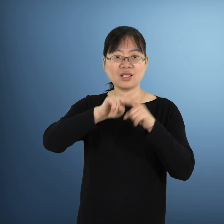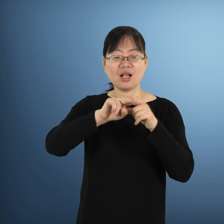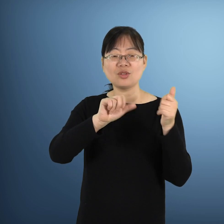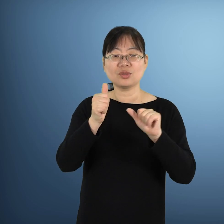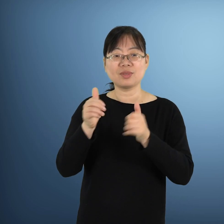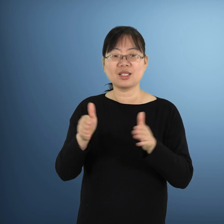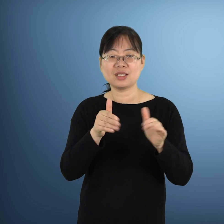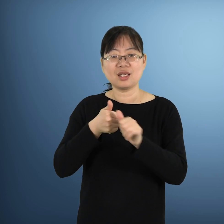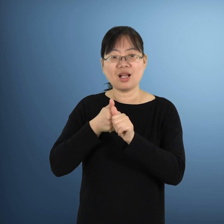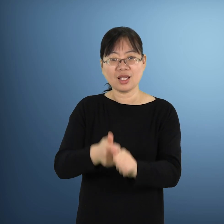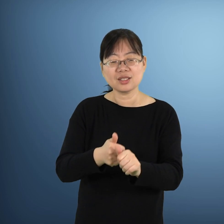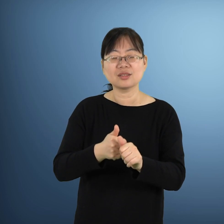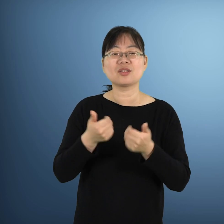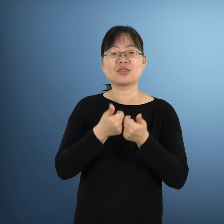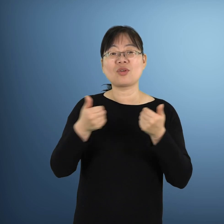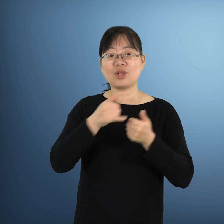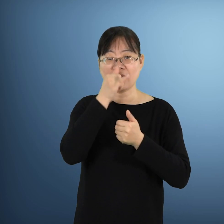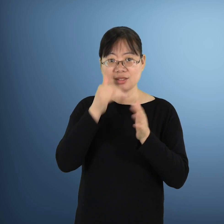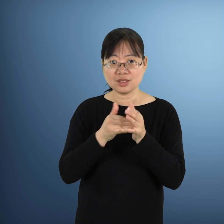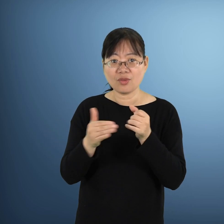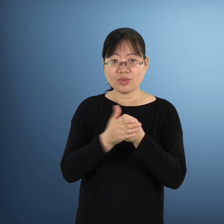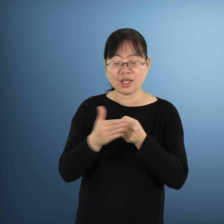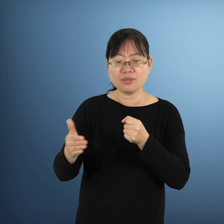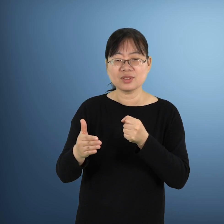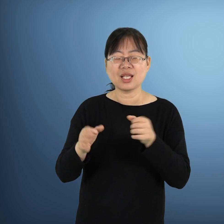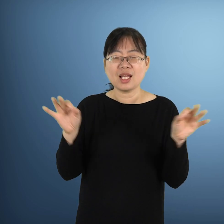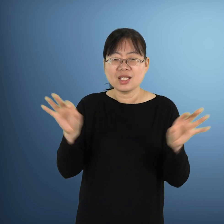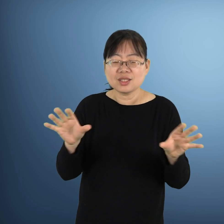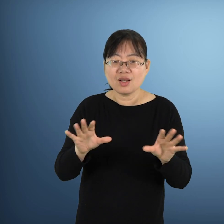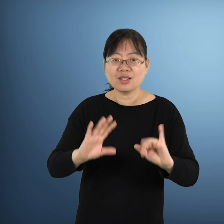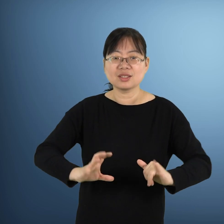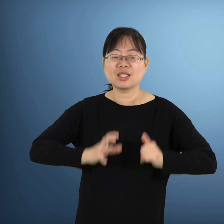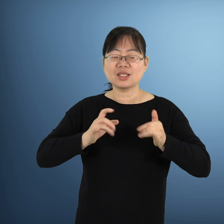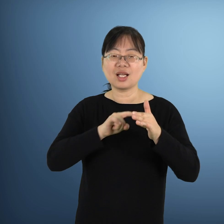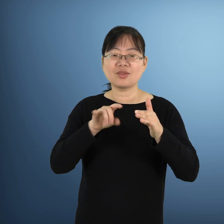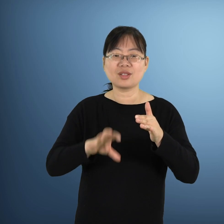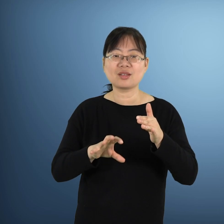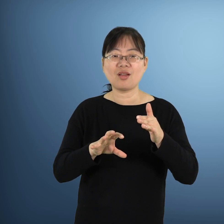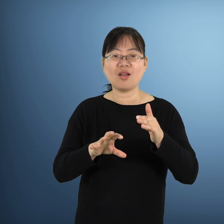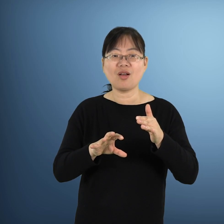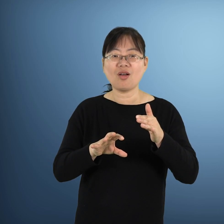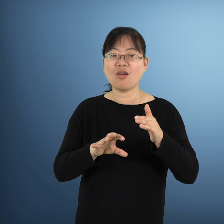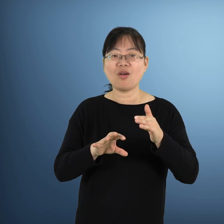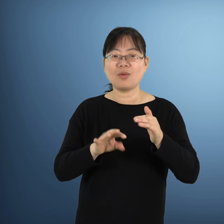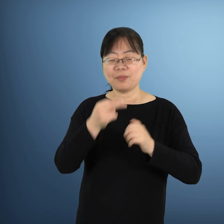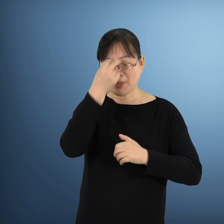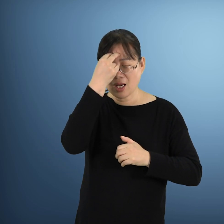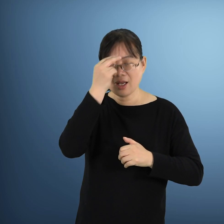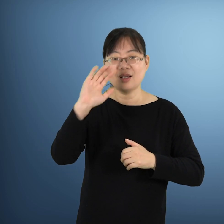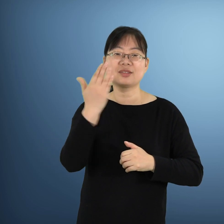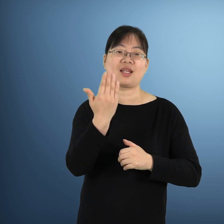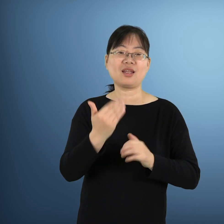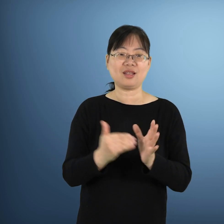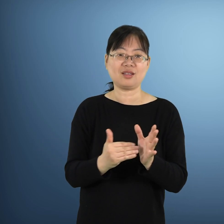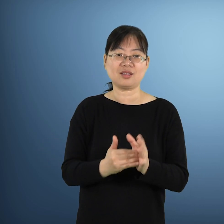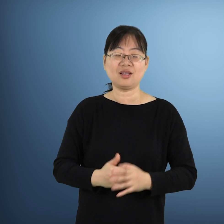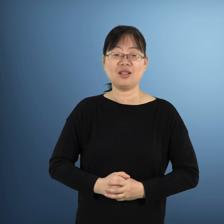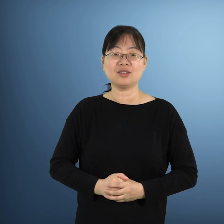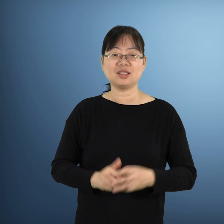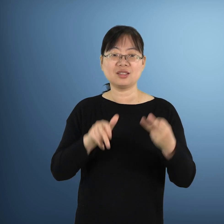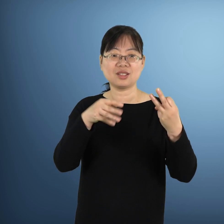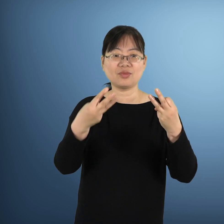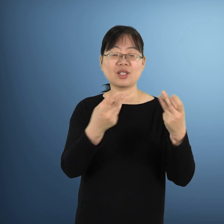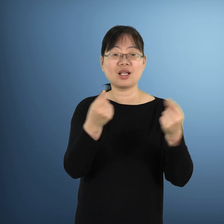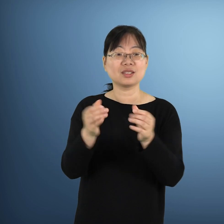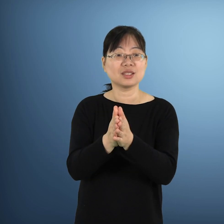죽음의 길을 향해서 떠나신단 말이에요. 그러니까 일시적으로 이 땅에서 부재가 된단 말이죠. 13절 다